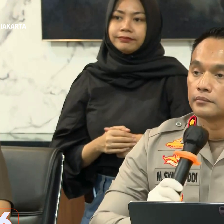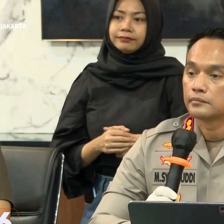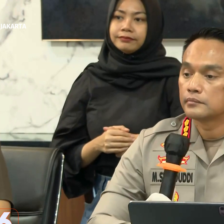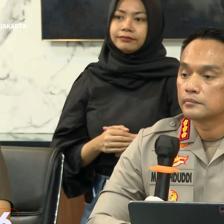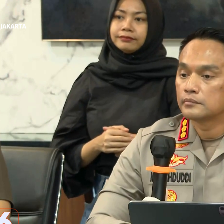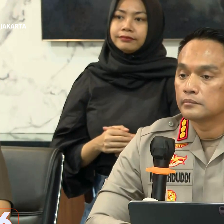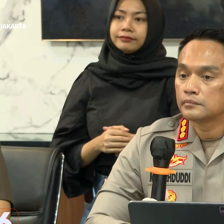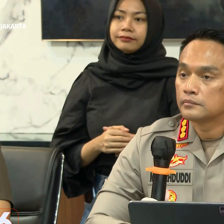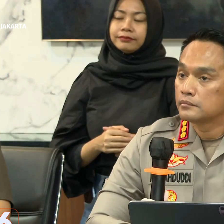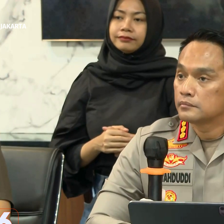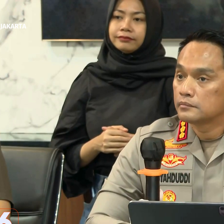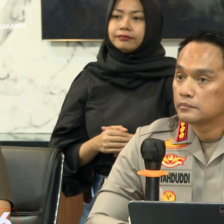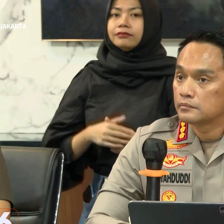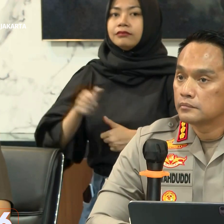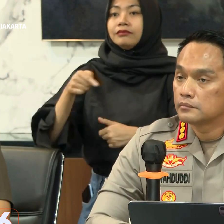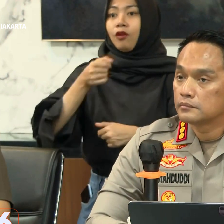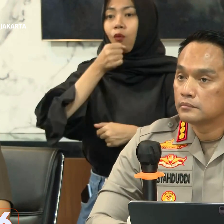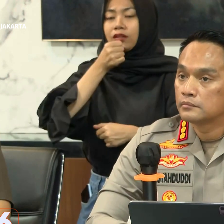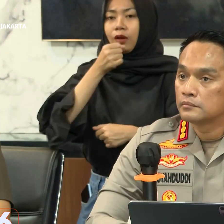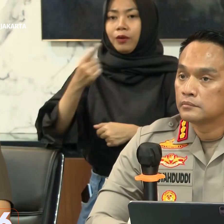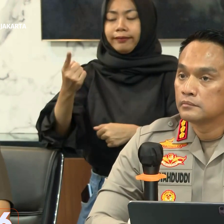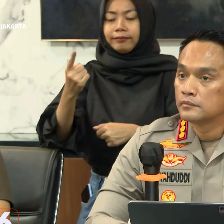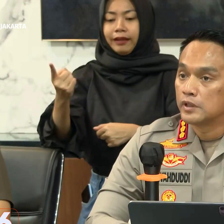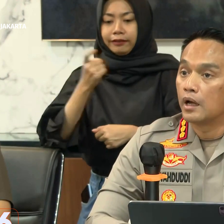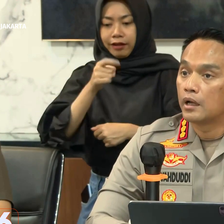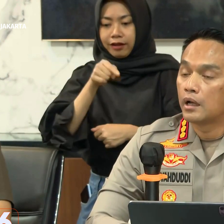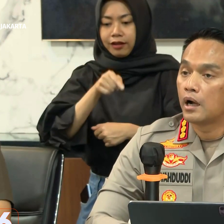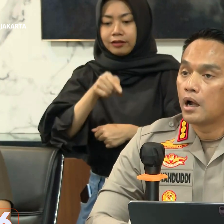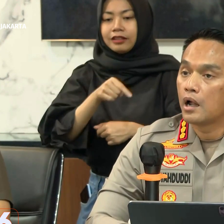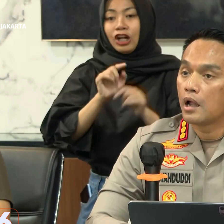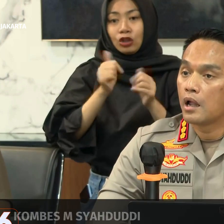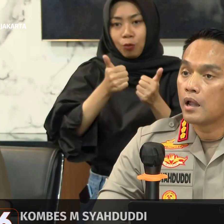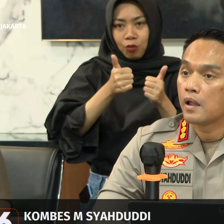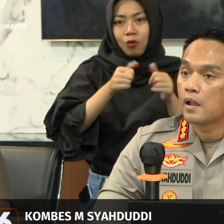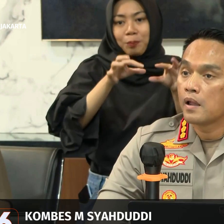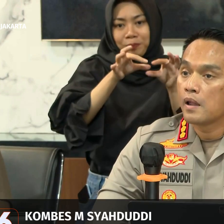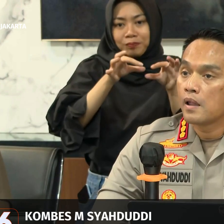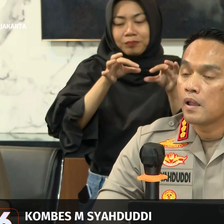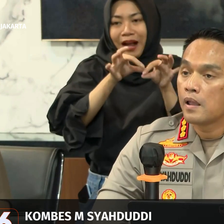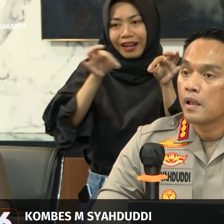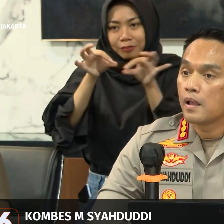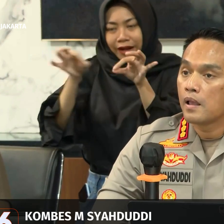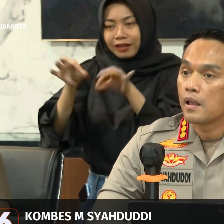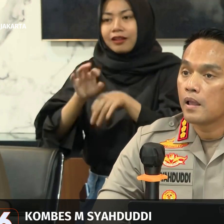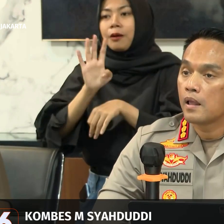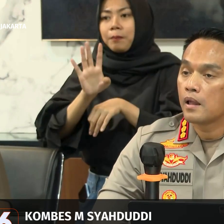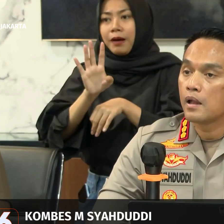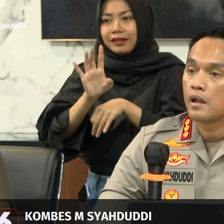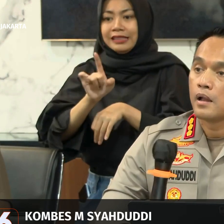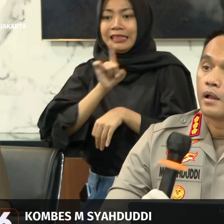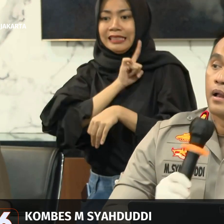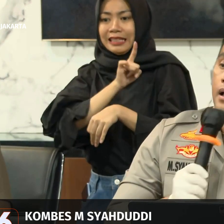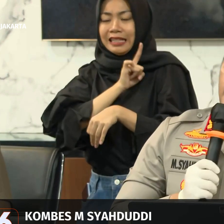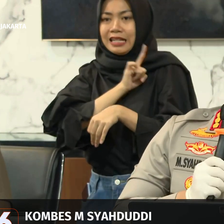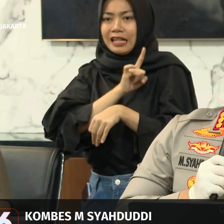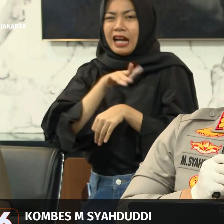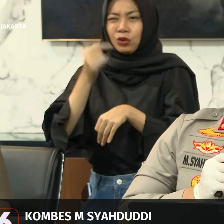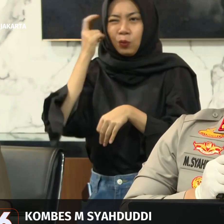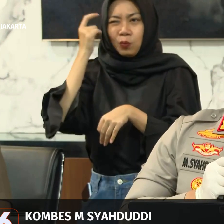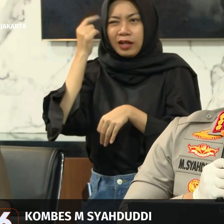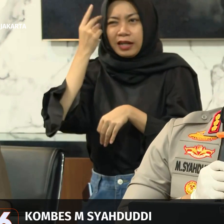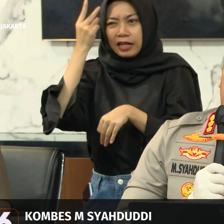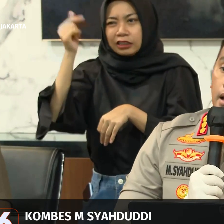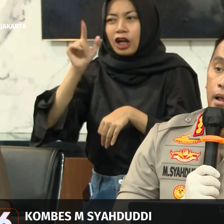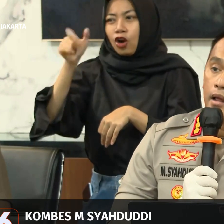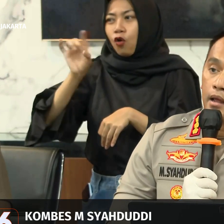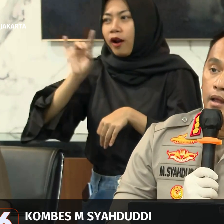Pak Dennis, Pak. Itu kan temuannya ada 4 paket ya, Pak. Kalau dari hasil pemeriksaan Marzoni sendiri itu buat dipakai sendiri atau ada rencana dia